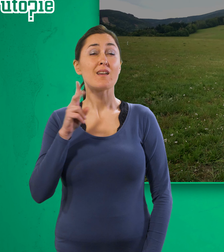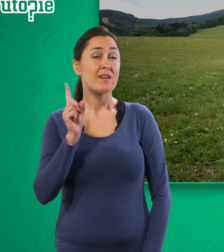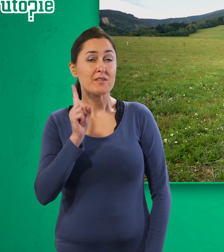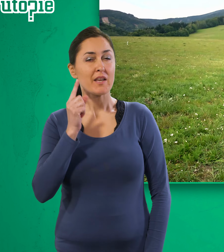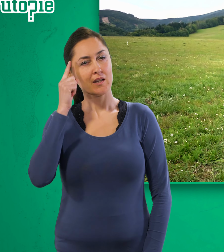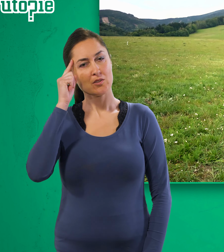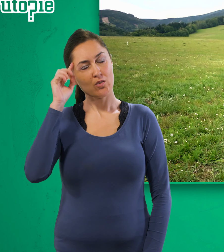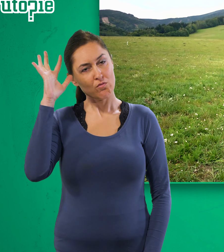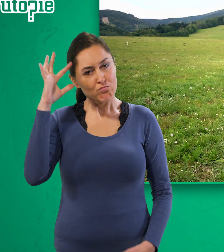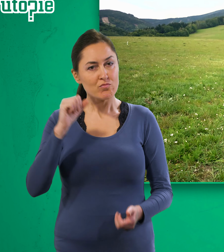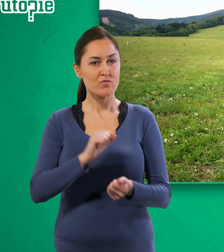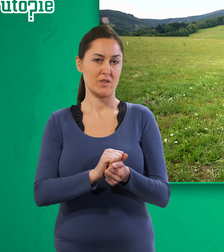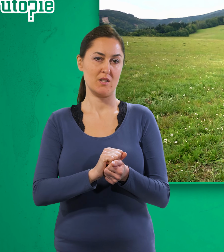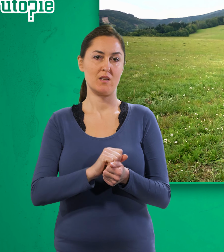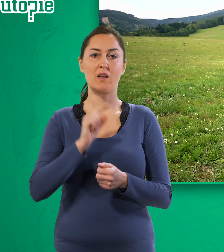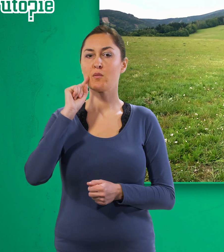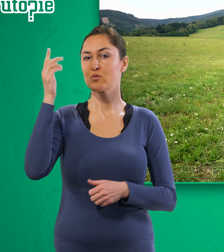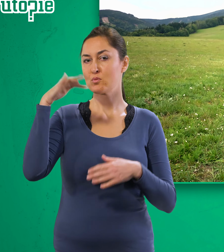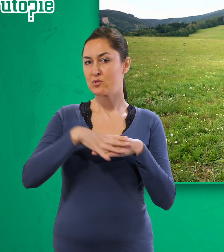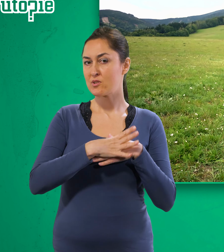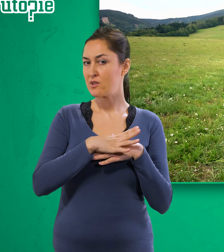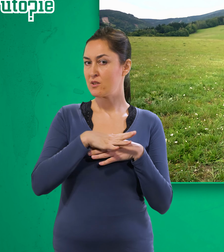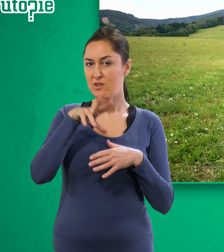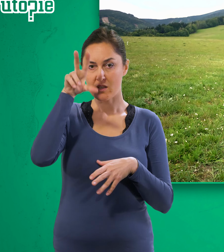Pro někoho je víra v Boha